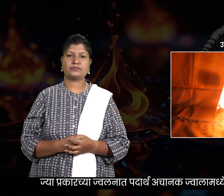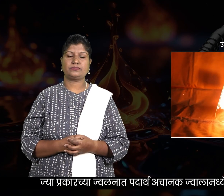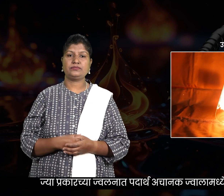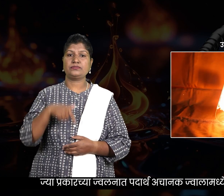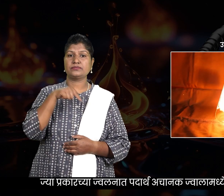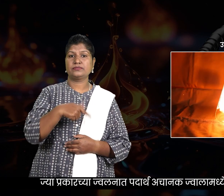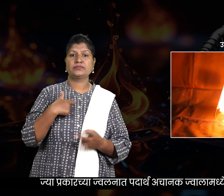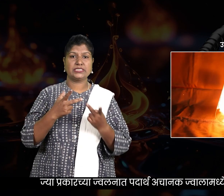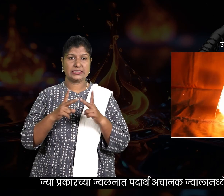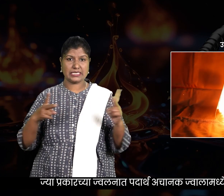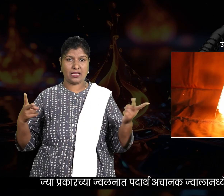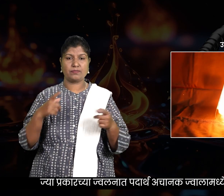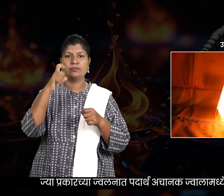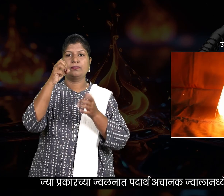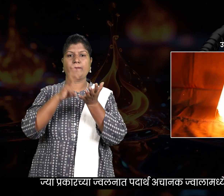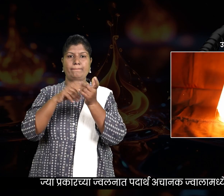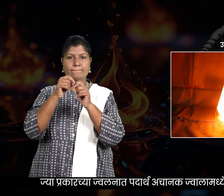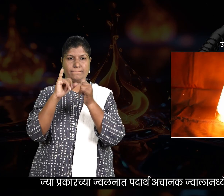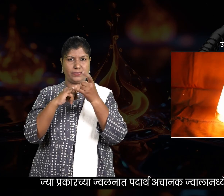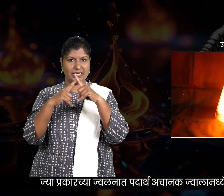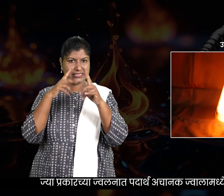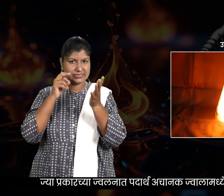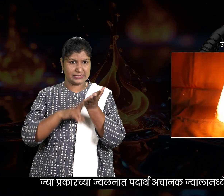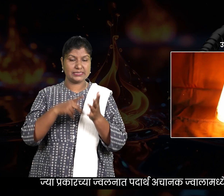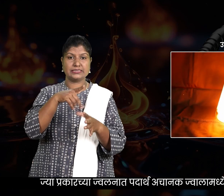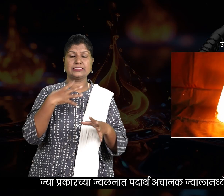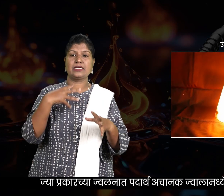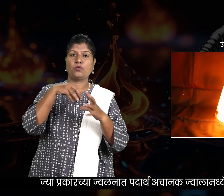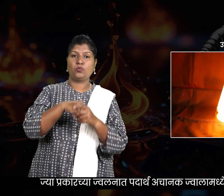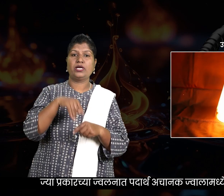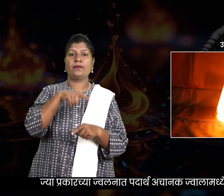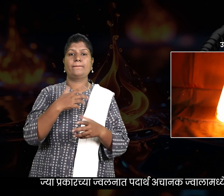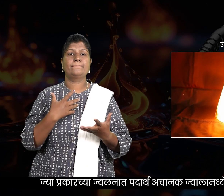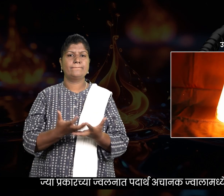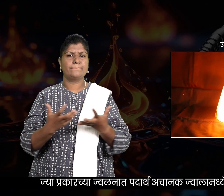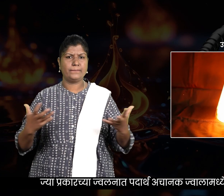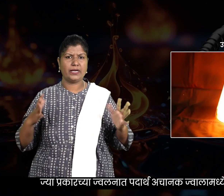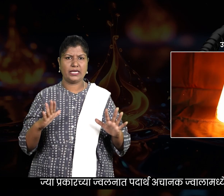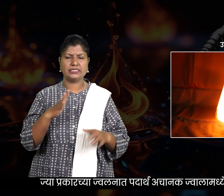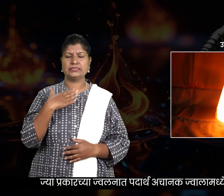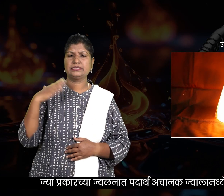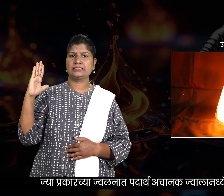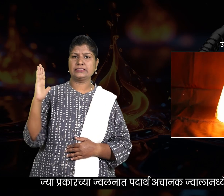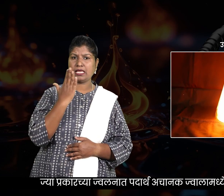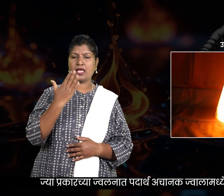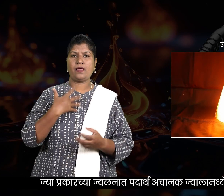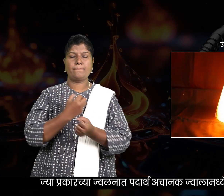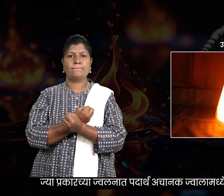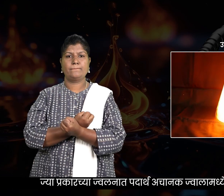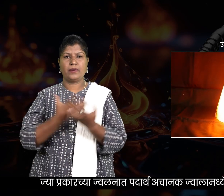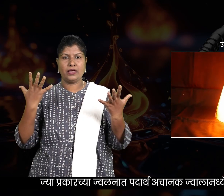ज्या प्रकारच्या ज्वलनात पदार्थ अचानक ज्वालामध्ये फुटतो, कोणतेही स्पष्ट